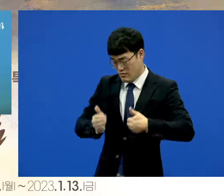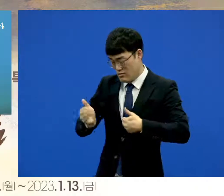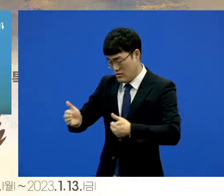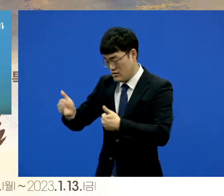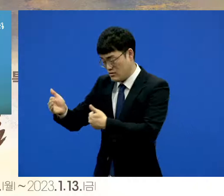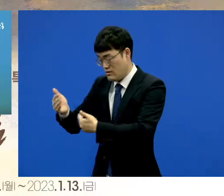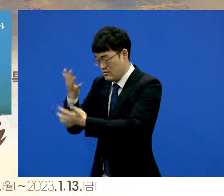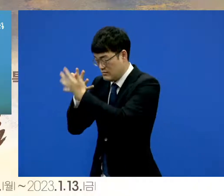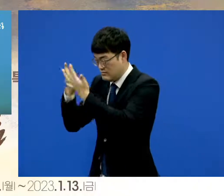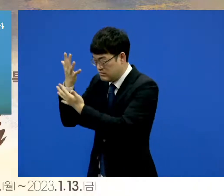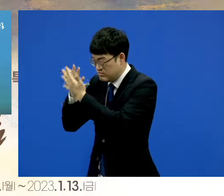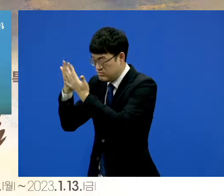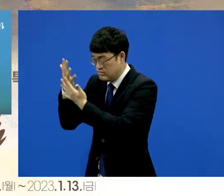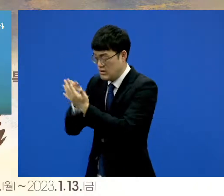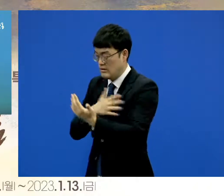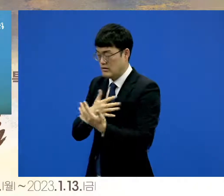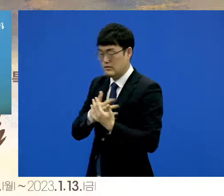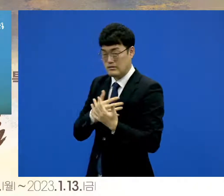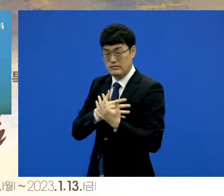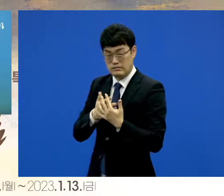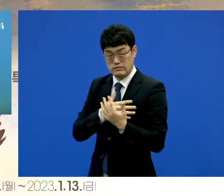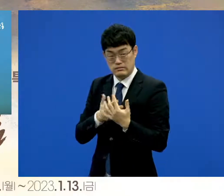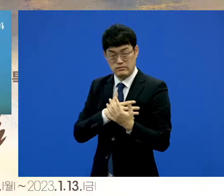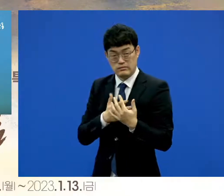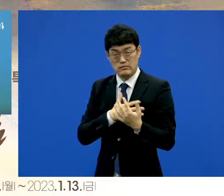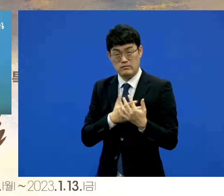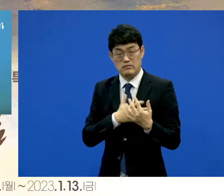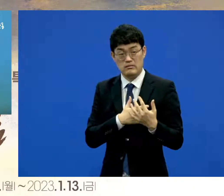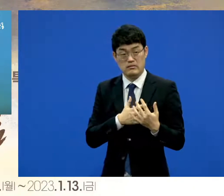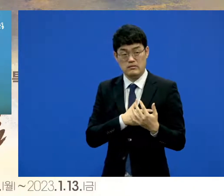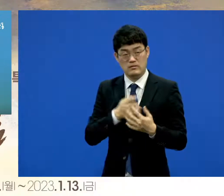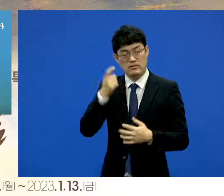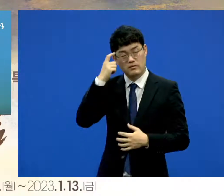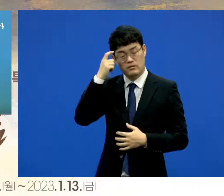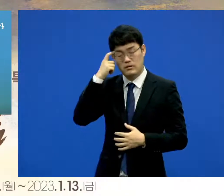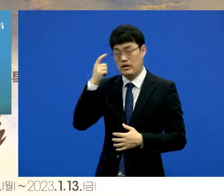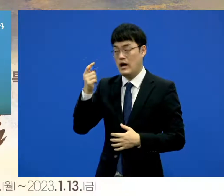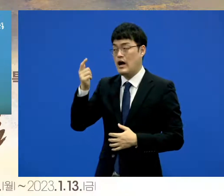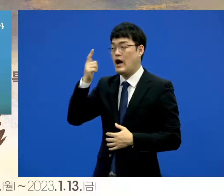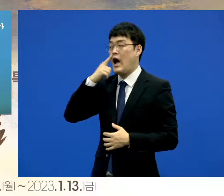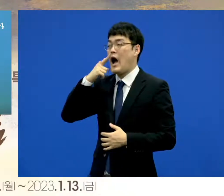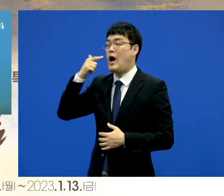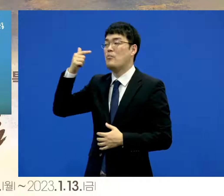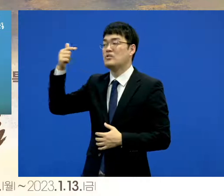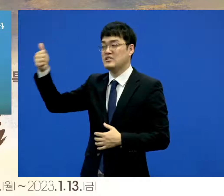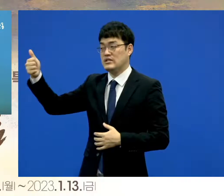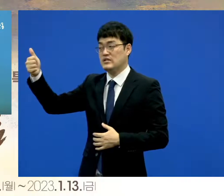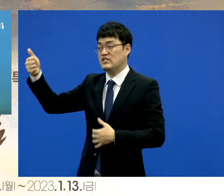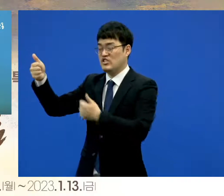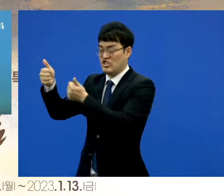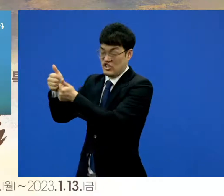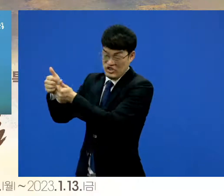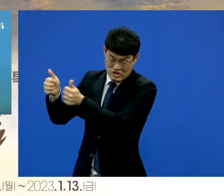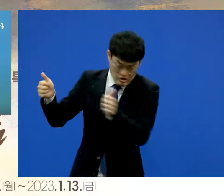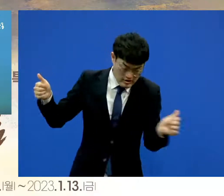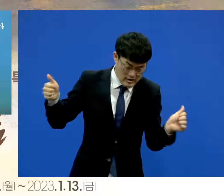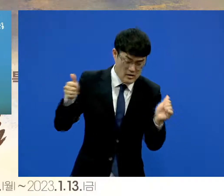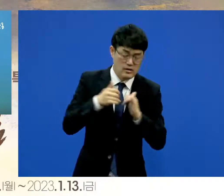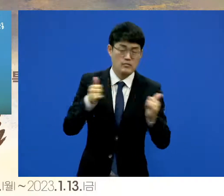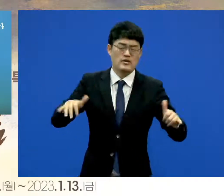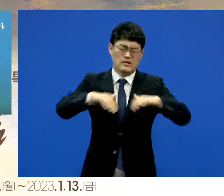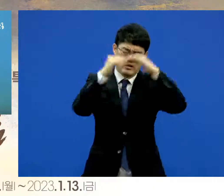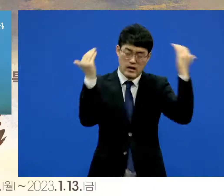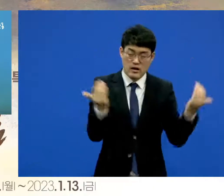그 불안은 사실 하나님을, 아버지를 등진 사람들의 내면 세계입니다. 불안을 안고 사는 겁니다.